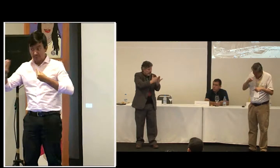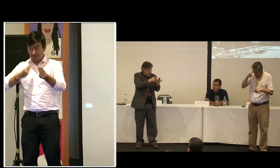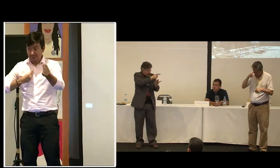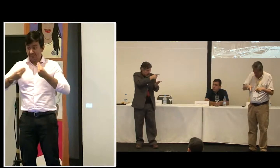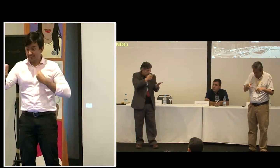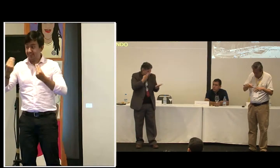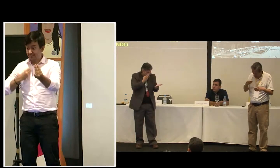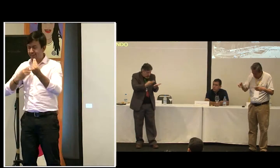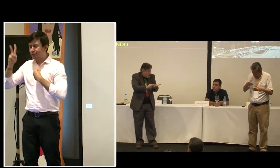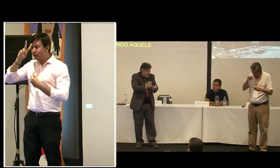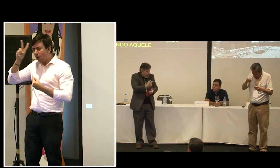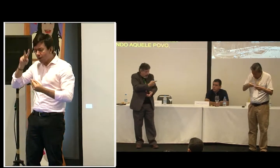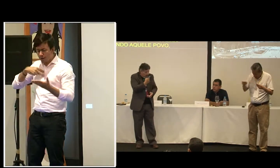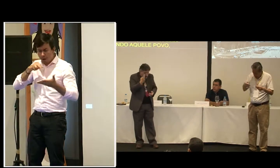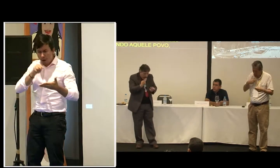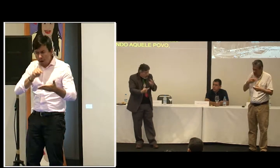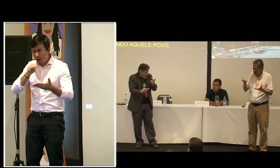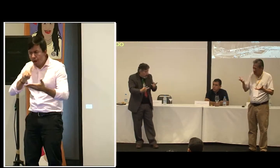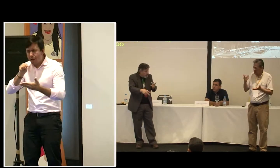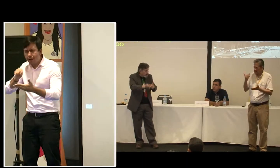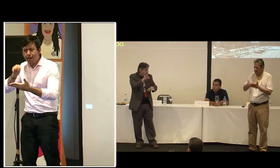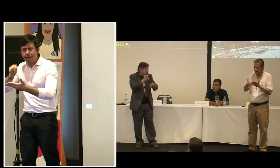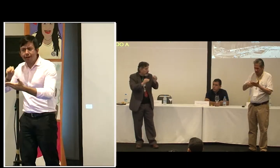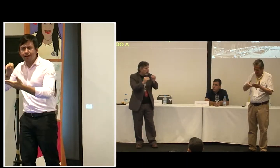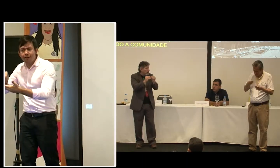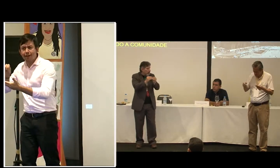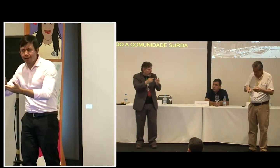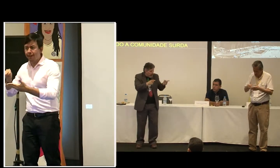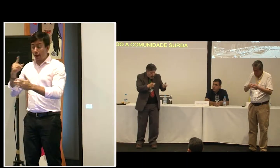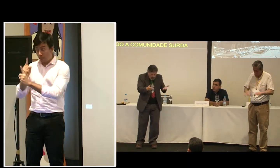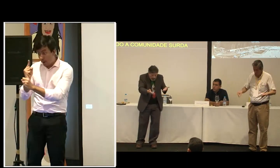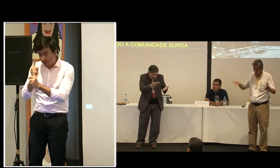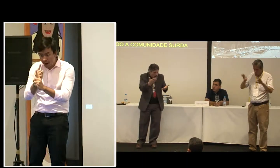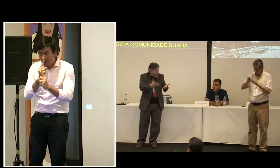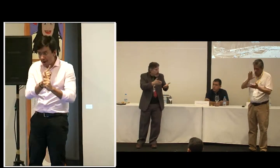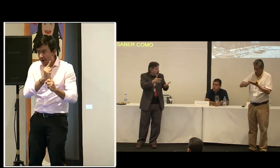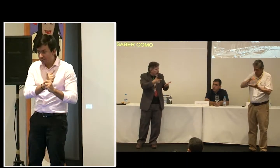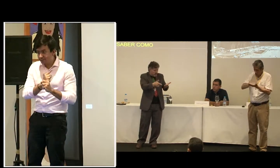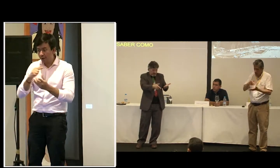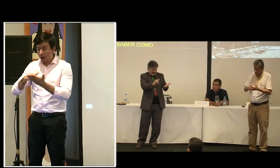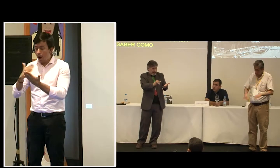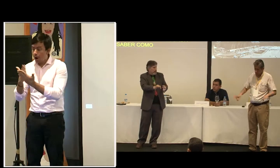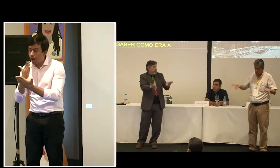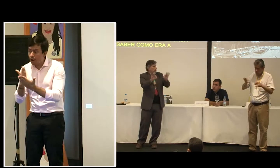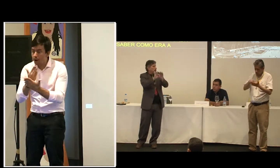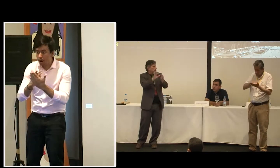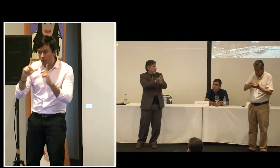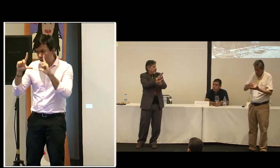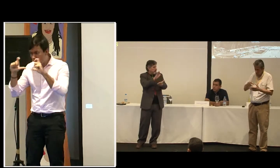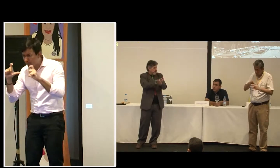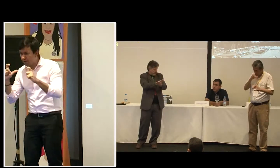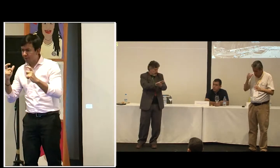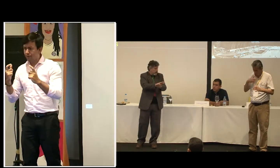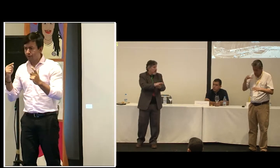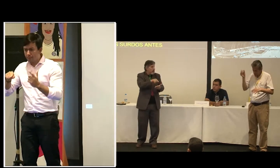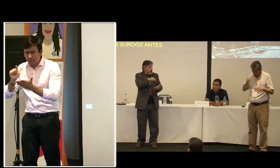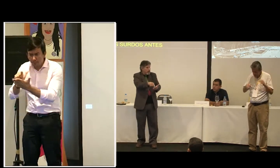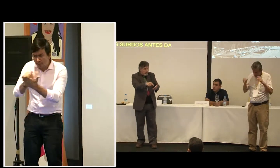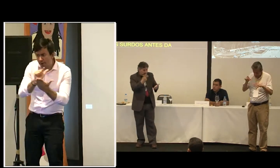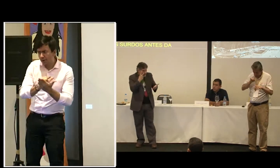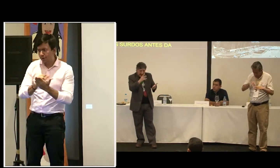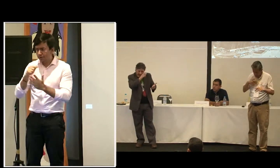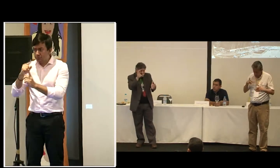saber como era a história dos surdos antes da lei. E eles foram me narrando vários